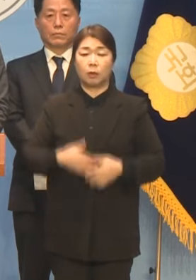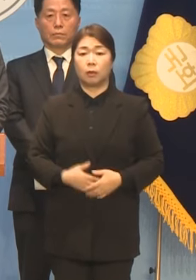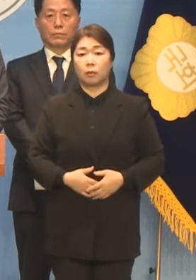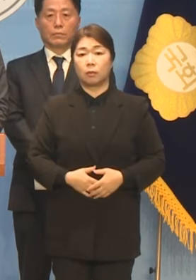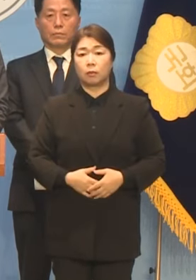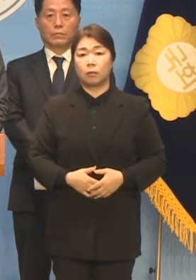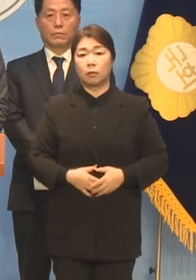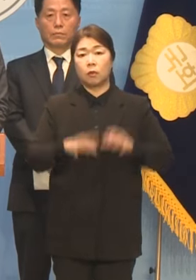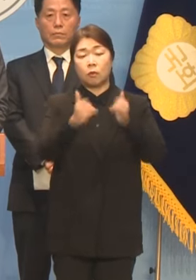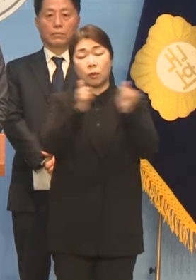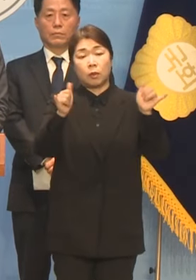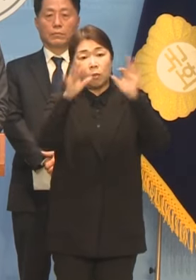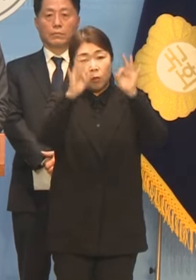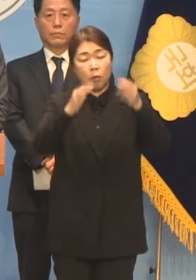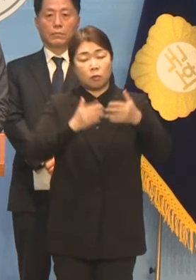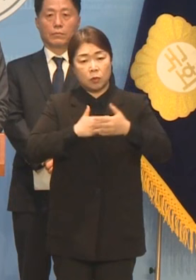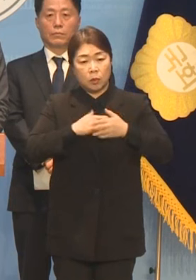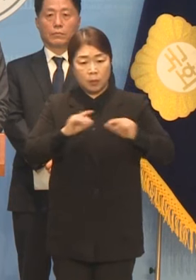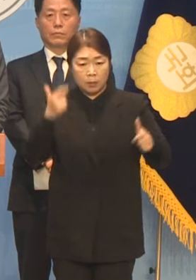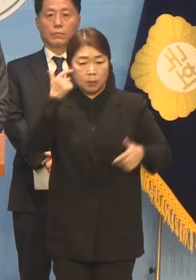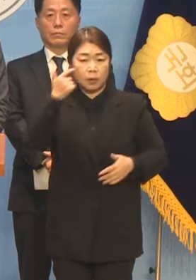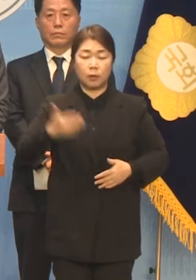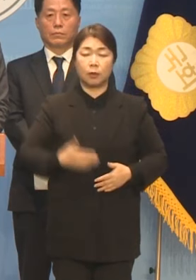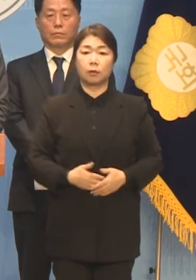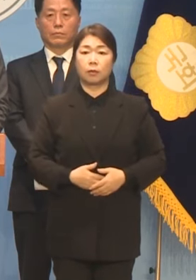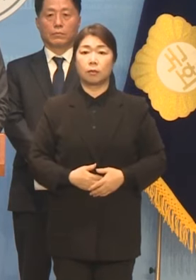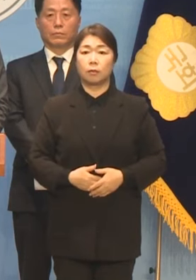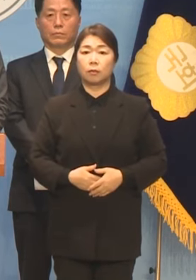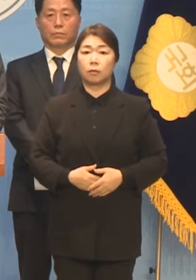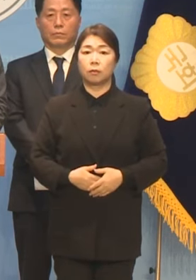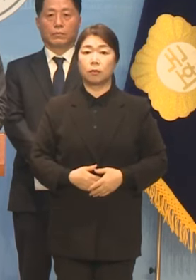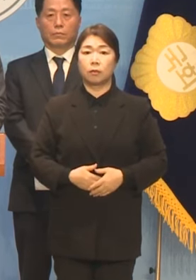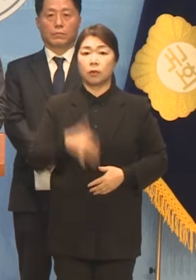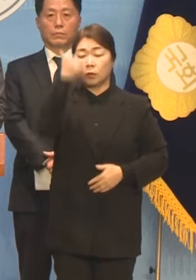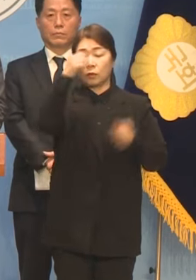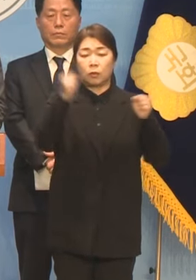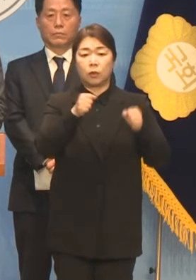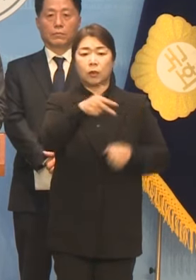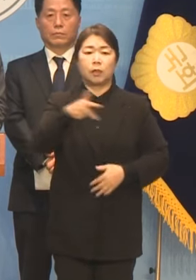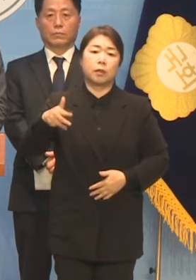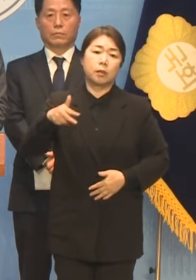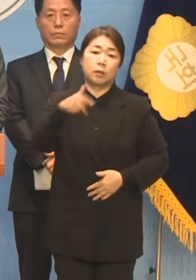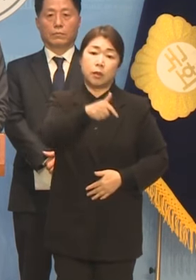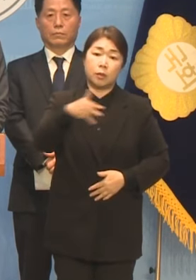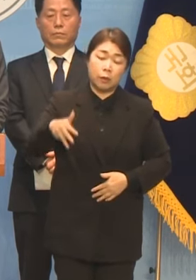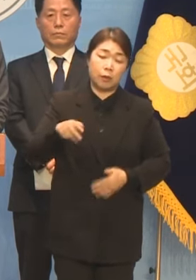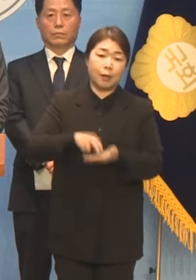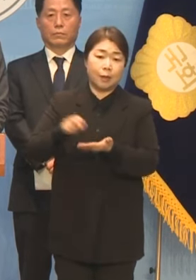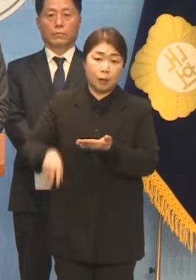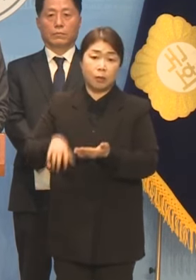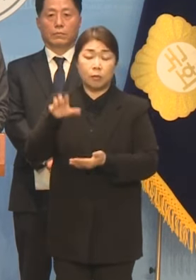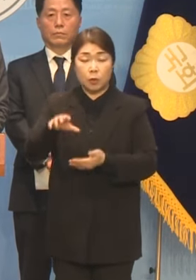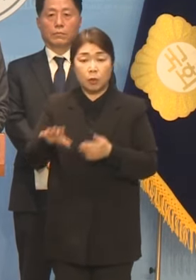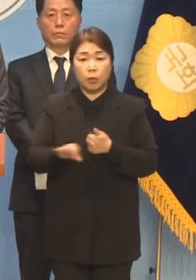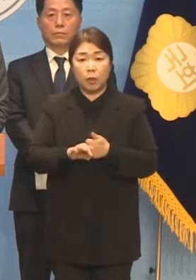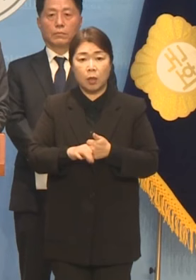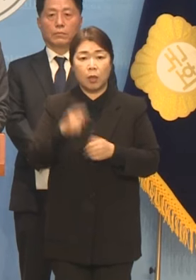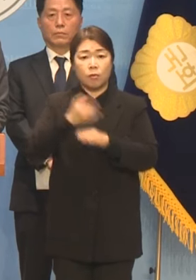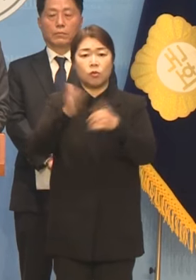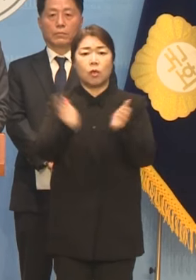두렵지 않습니까 저희 충북 재천 단양은 민주당으로서는 험지